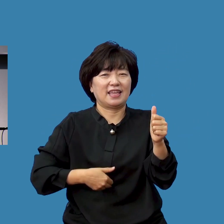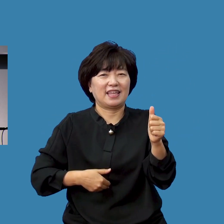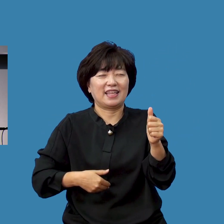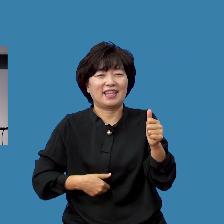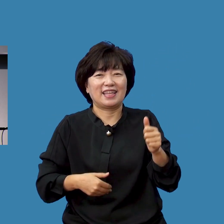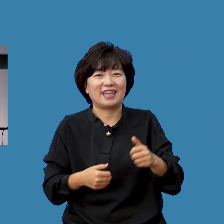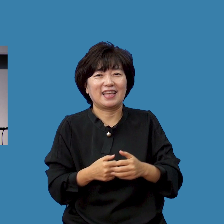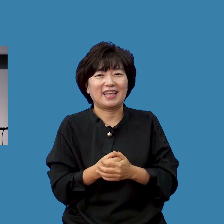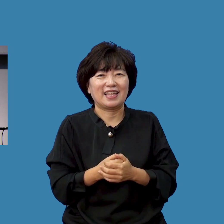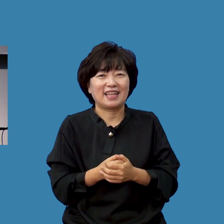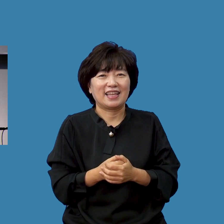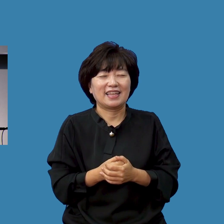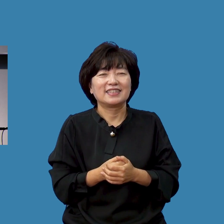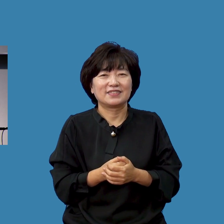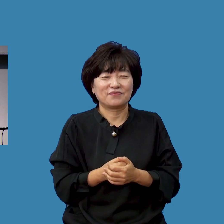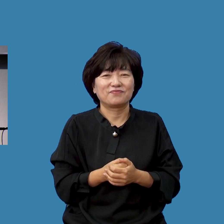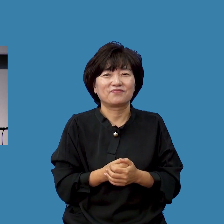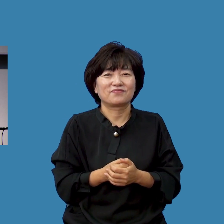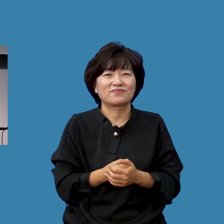때 탁 잡아야 되는 거지.